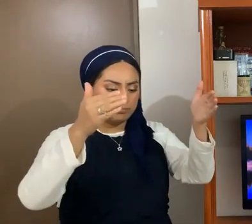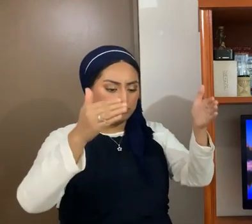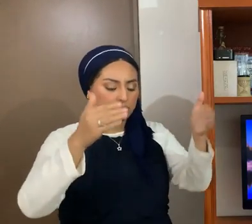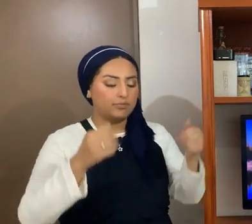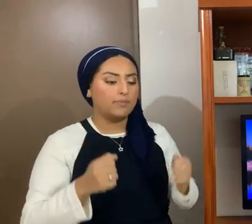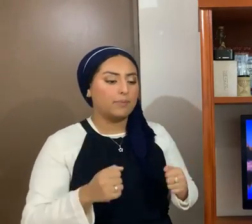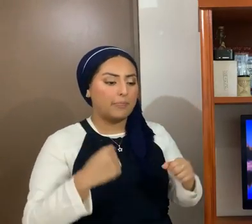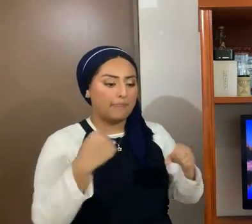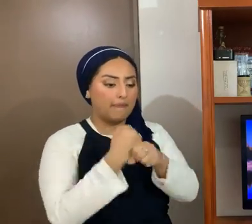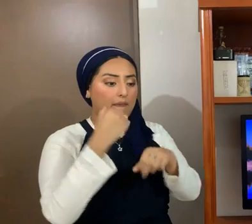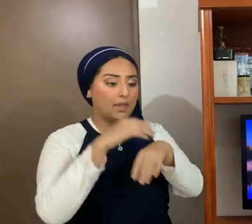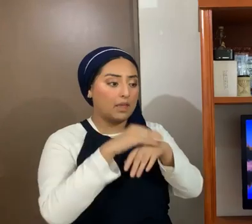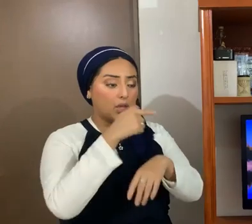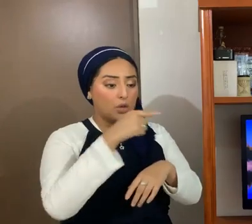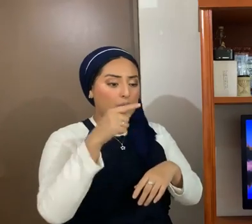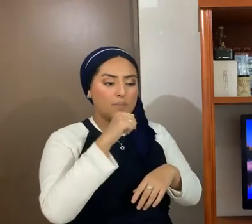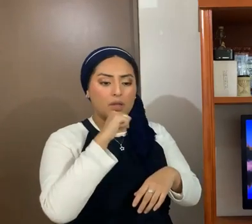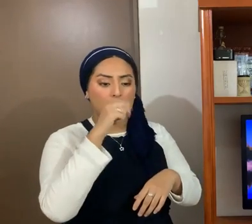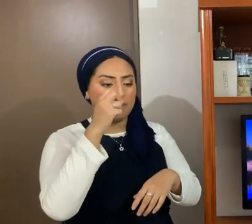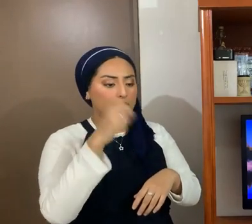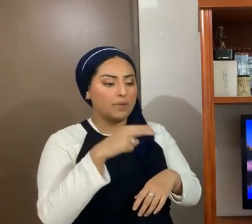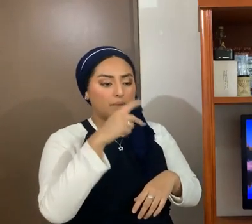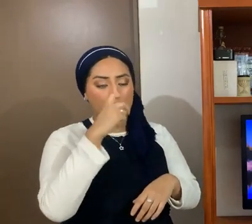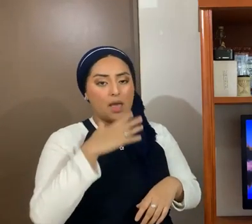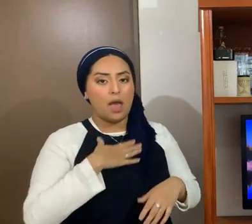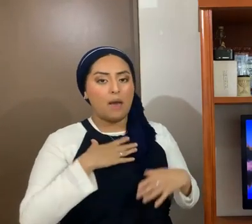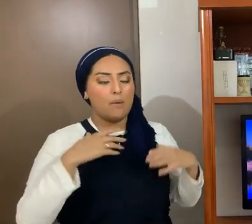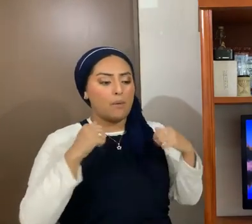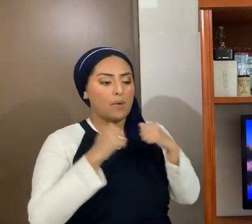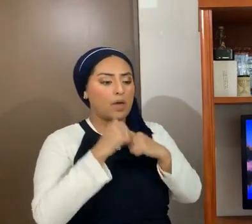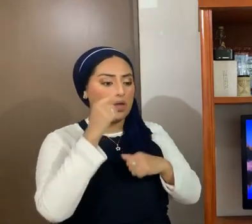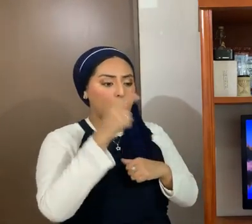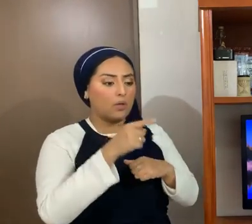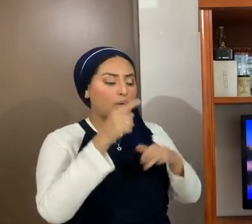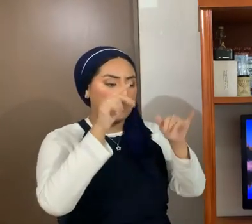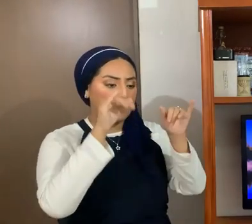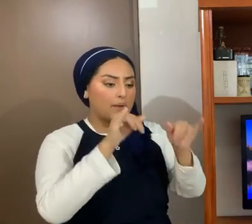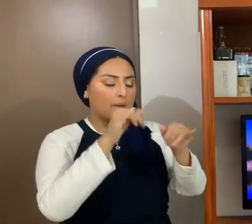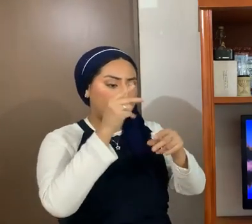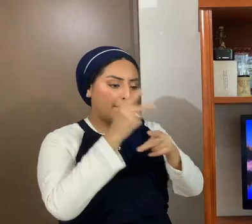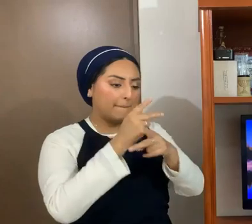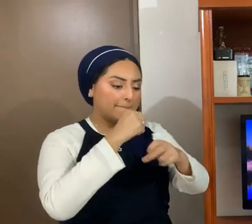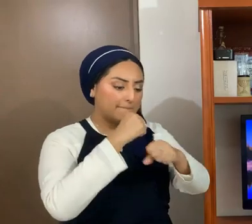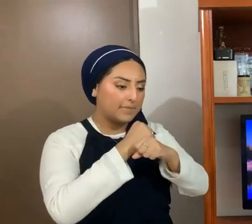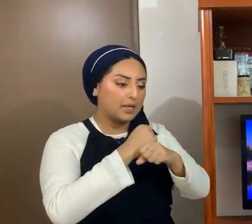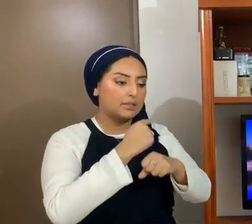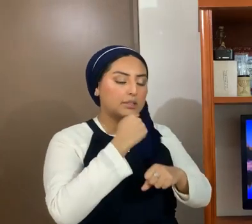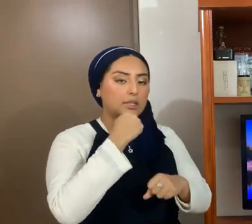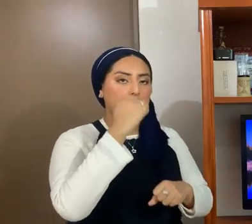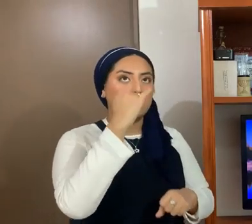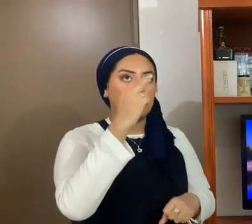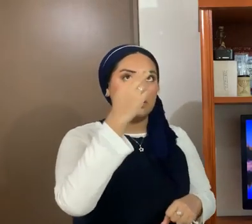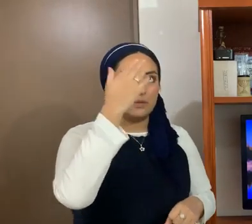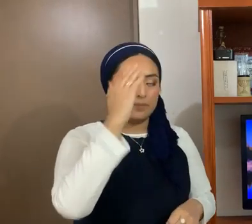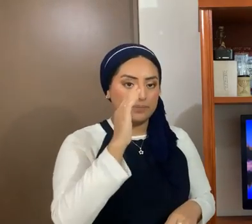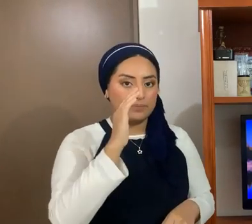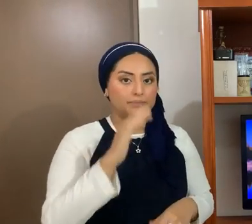Jeremías. Y pelearán contra ti, pero no te vencerán, porque yo estoy contigo para guardarte y para defenderte, dice